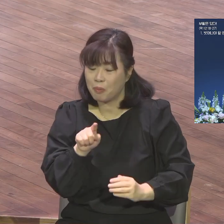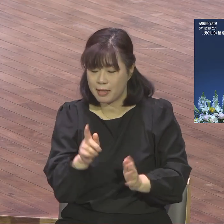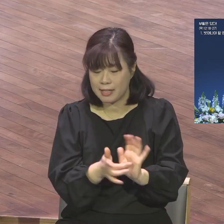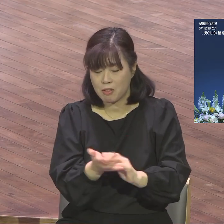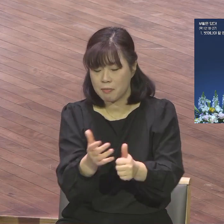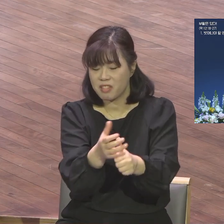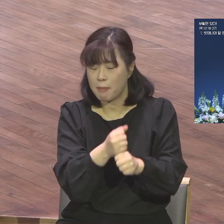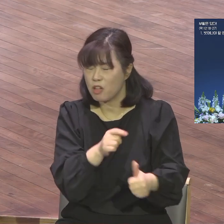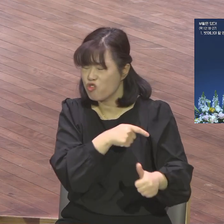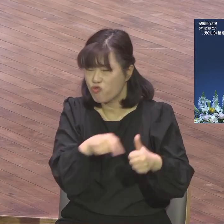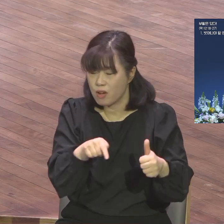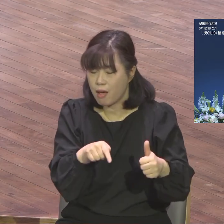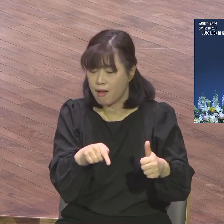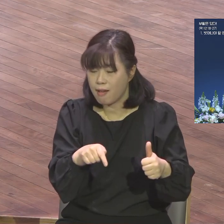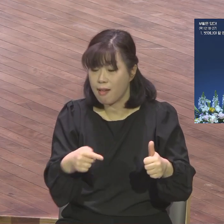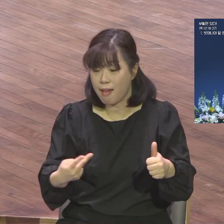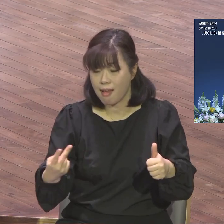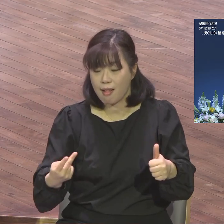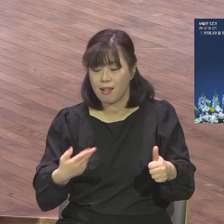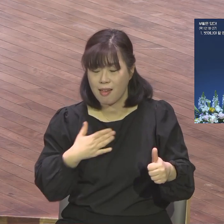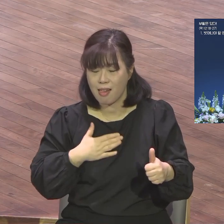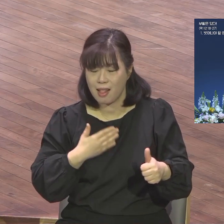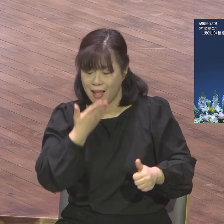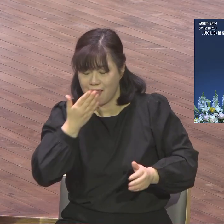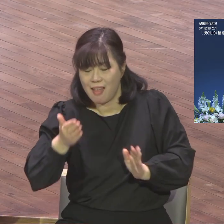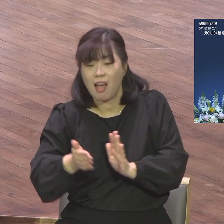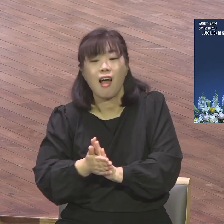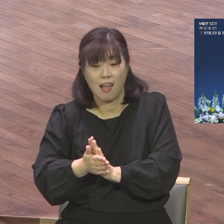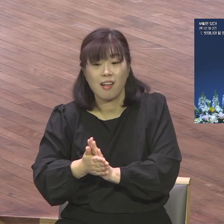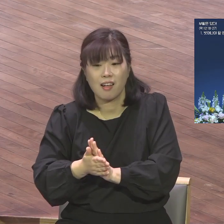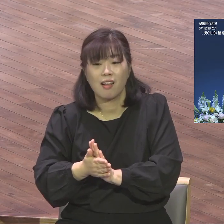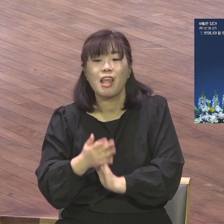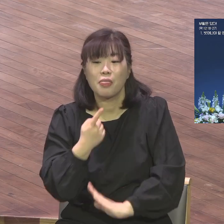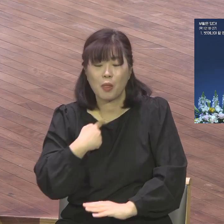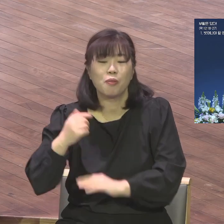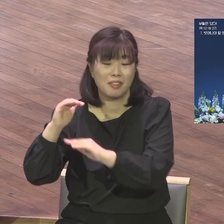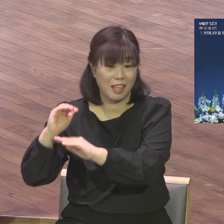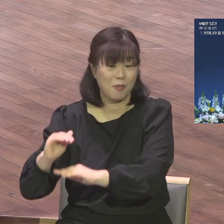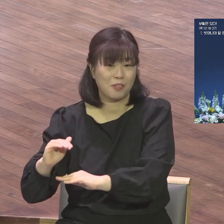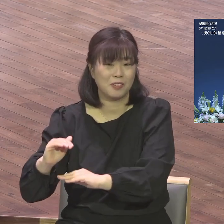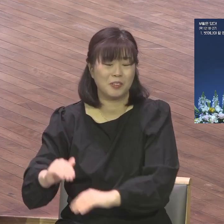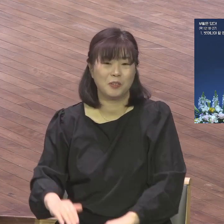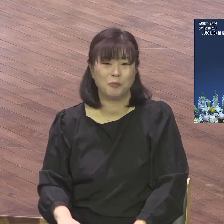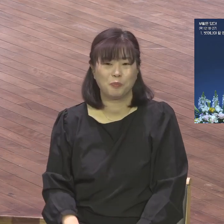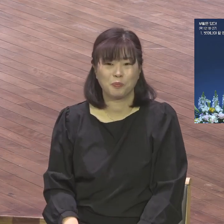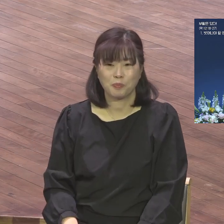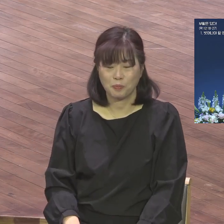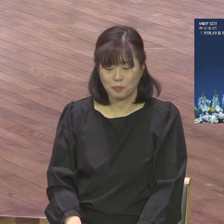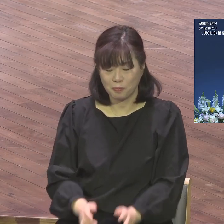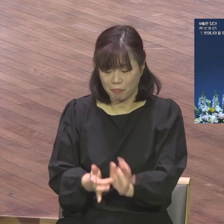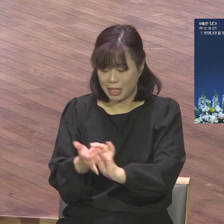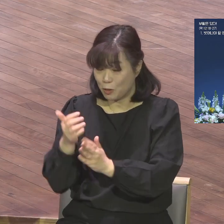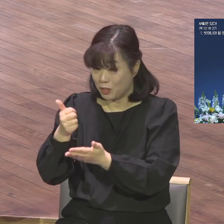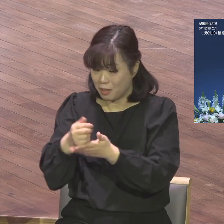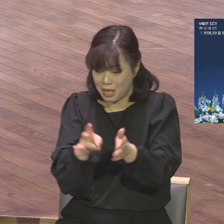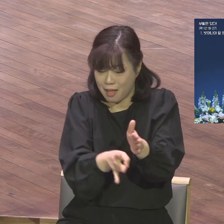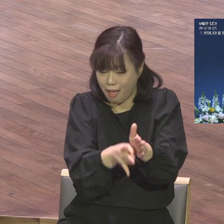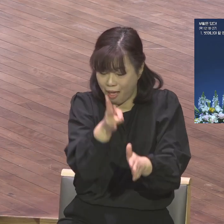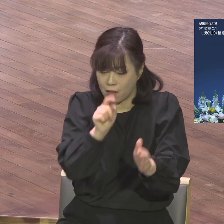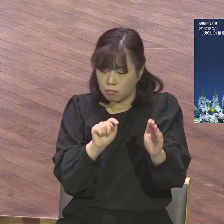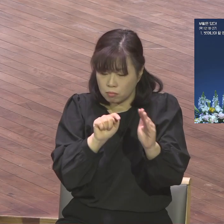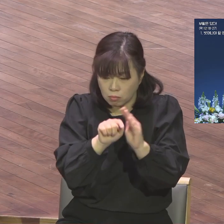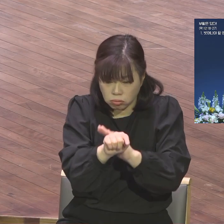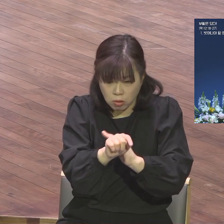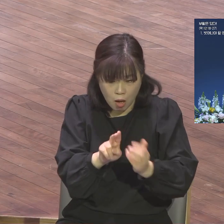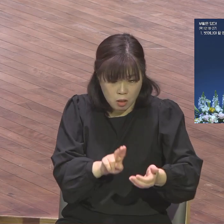같이 하나가 딱 됐어. 예수님께서 예루살렘에 입성하신 이후 그 하신 일로 인해서 그들은 엄청난